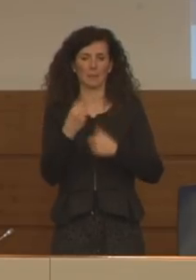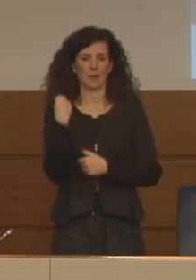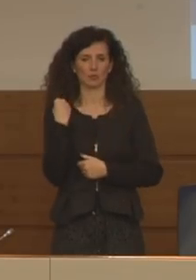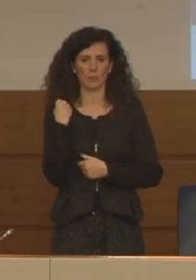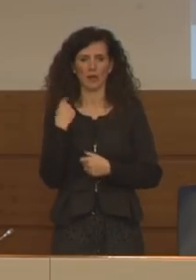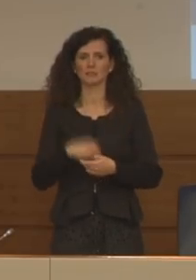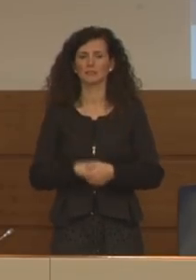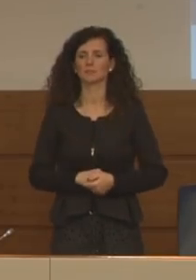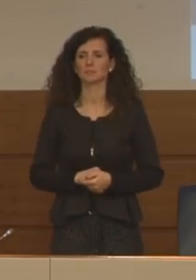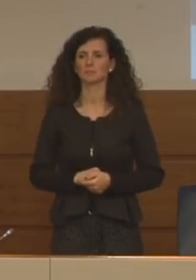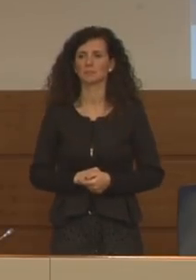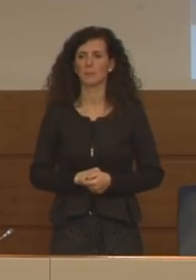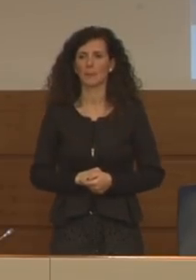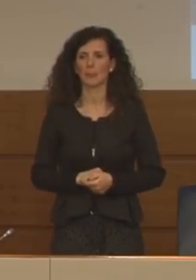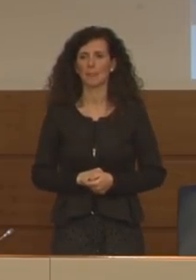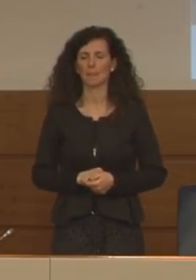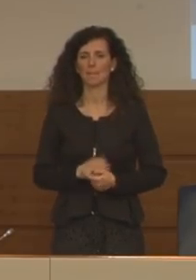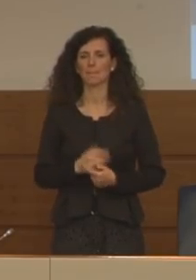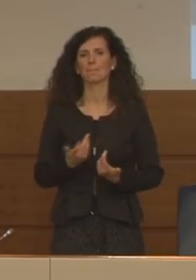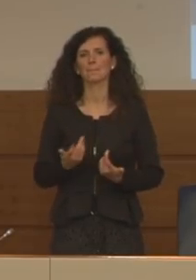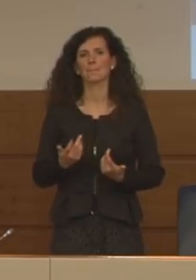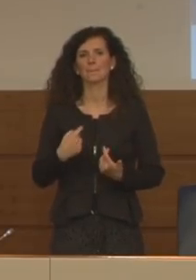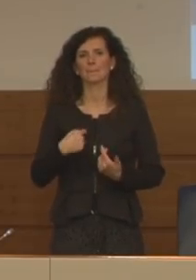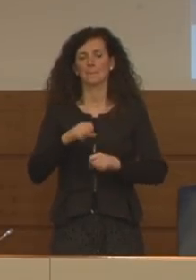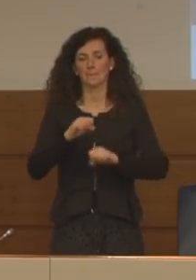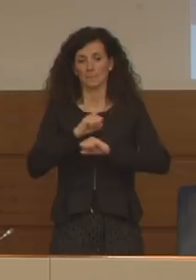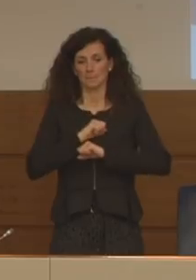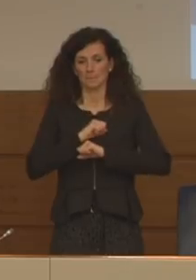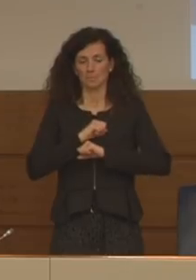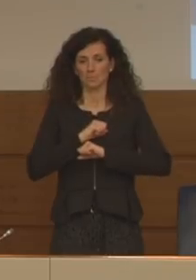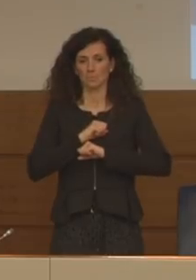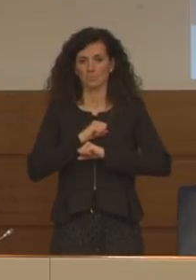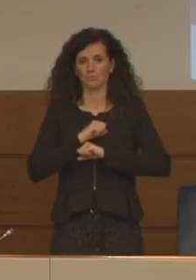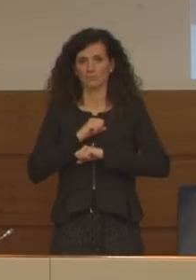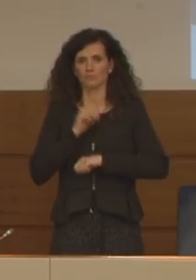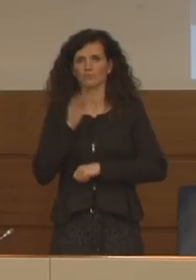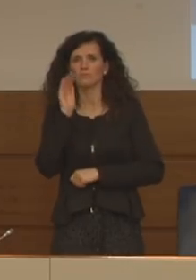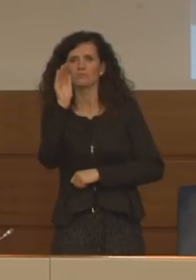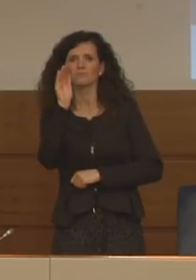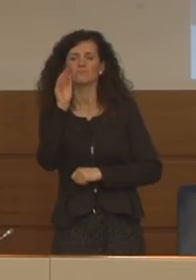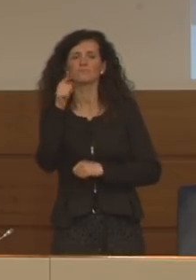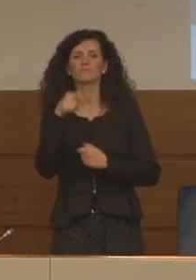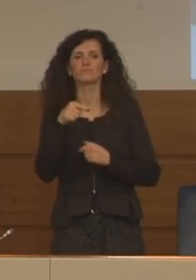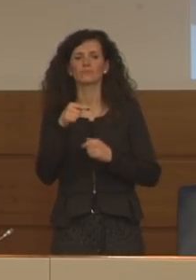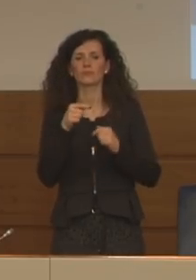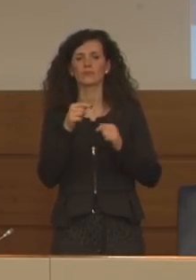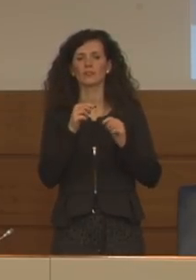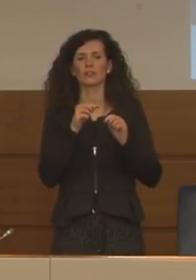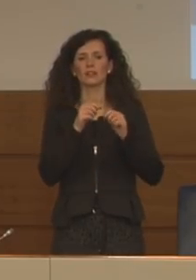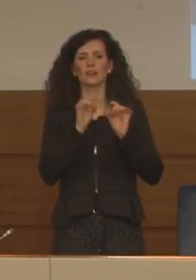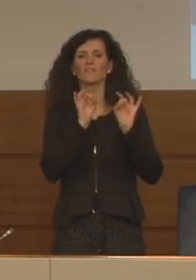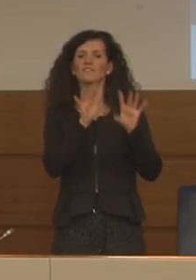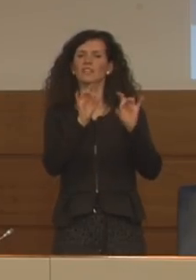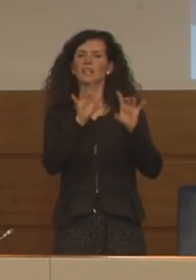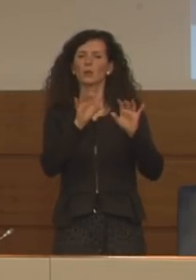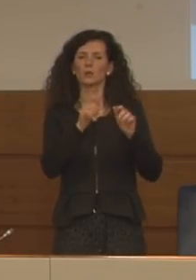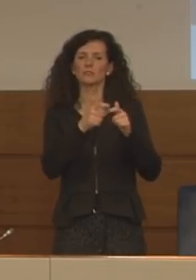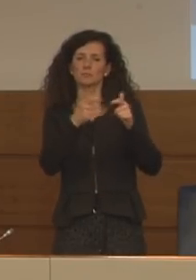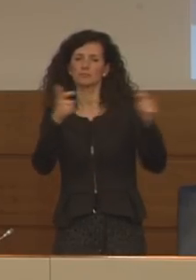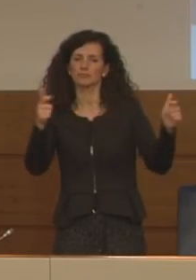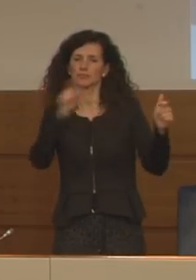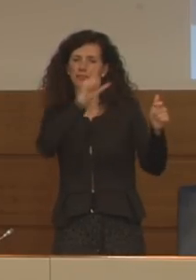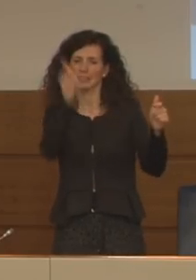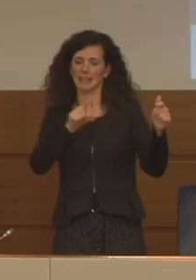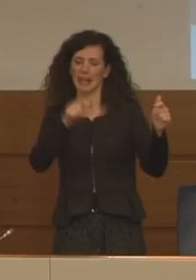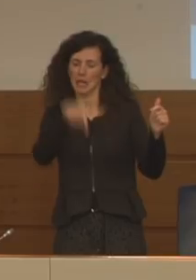sia ancora prematuro poter fare delle previsioni sulla diffusione del virus al sud e